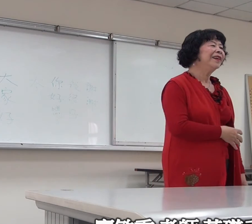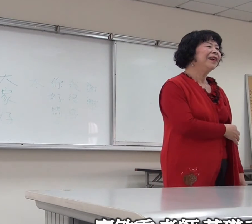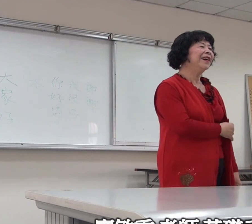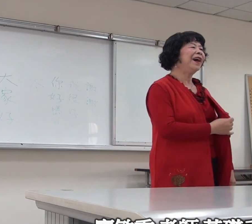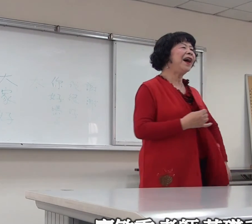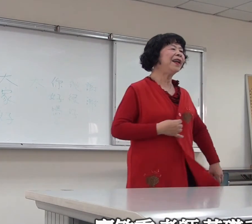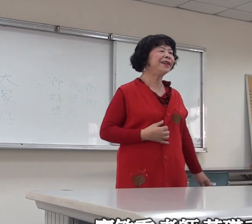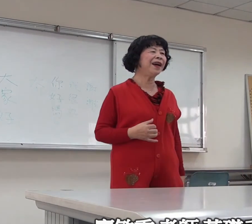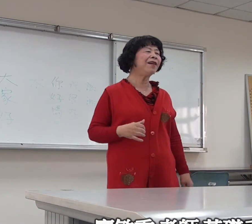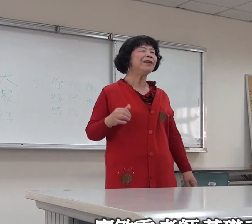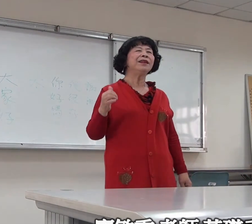啊，你要